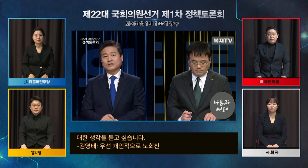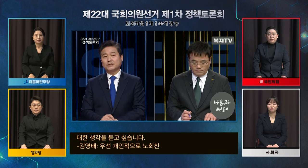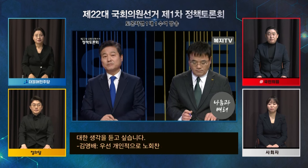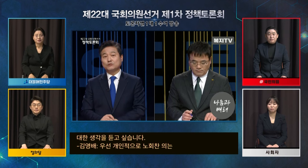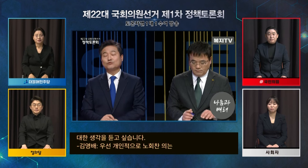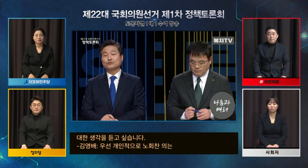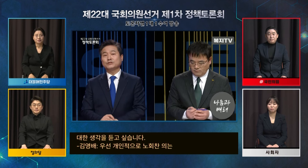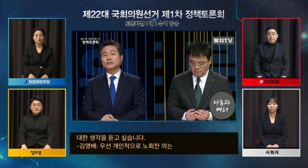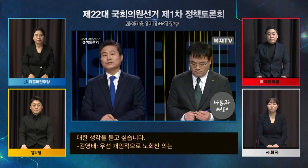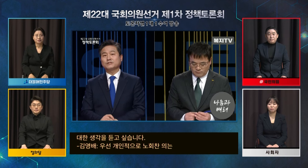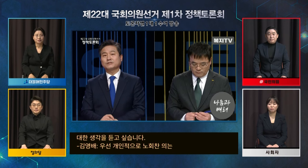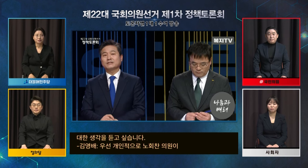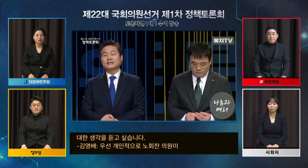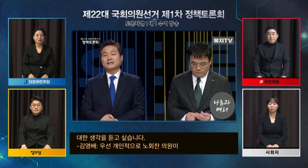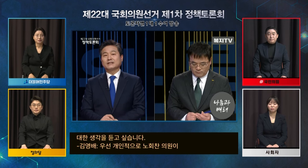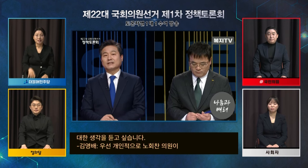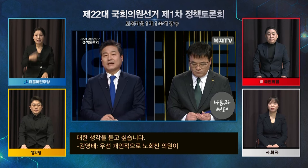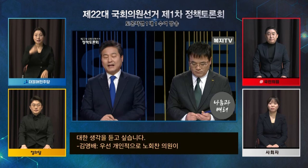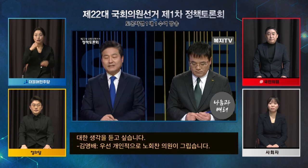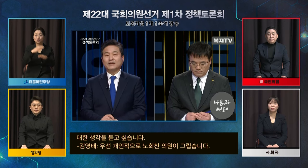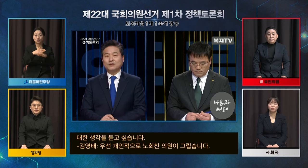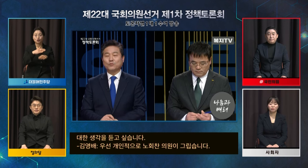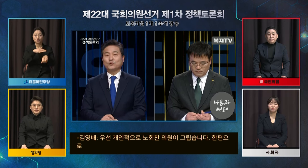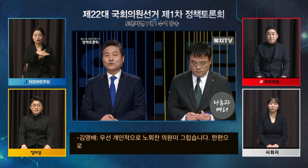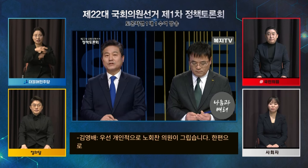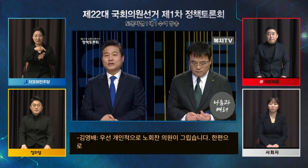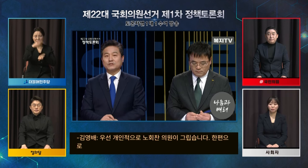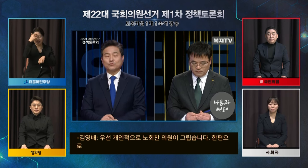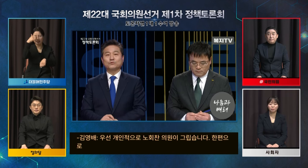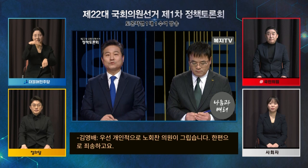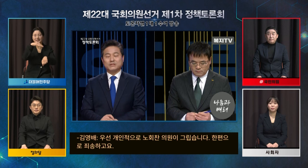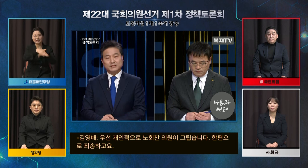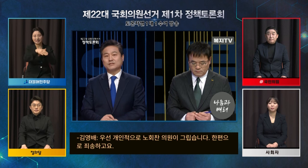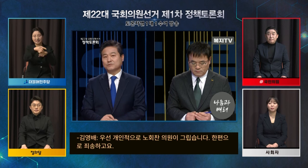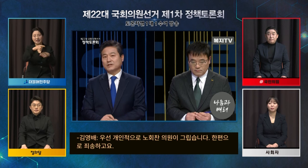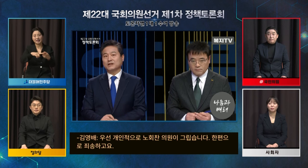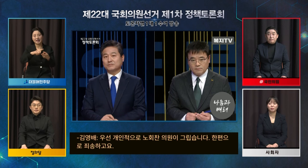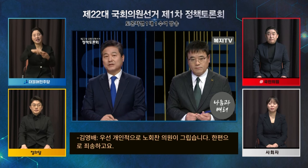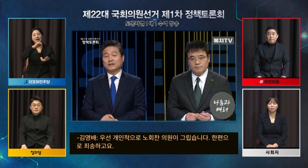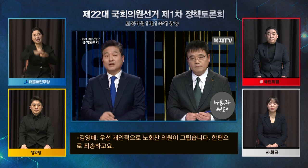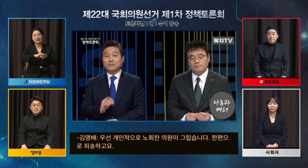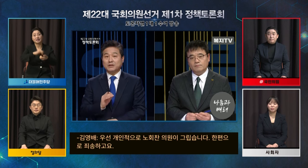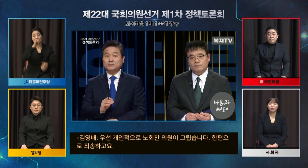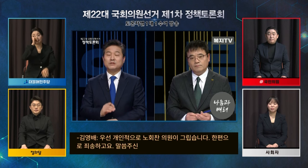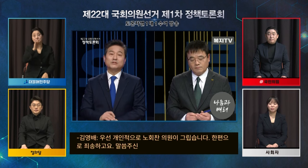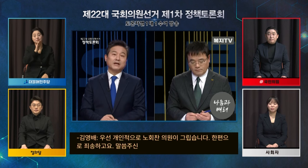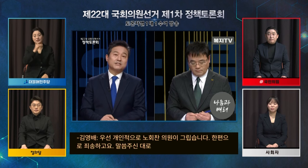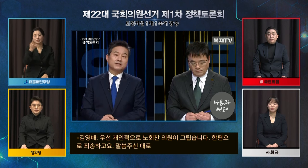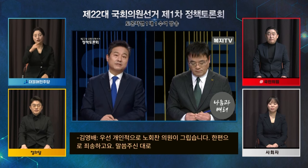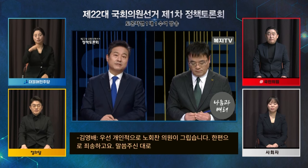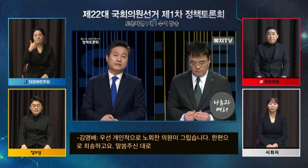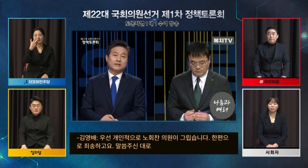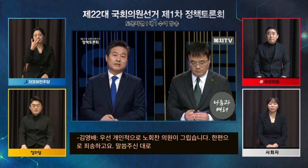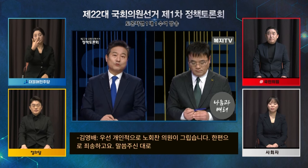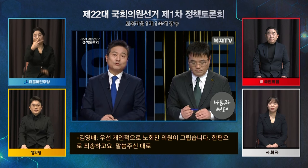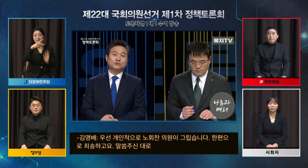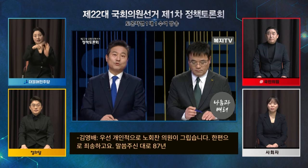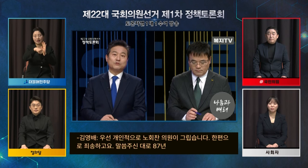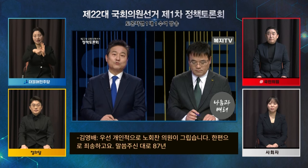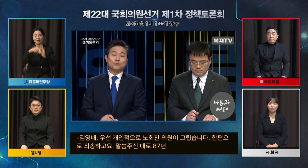체제의 민주주의적 한계를 보이고 있는 게 저도 사실이라고 생각합니다. 87년 당시에는